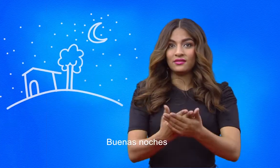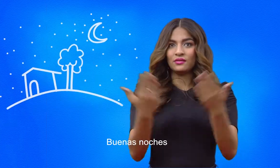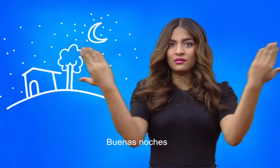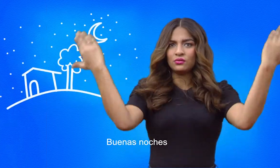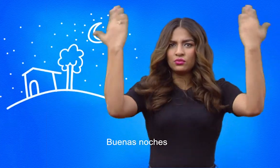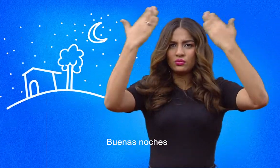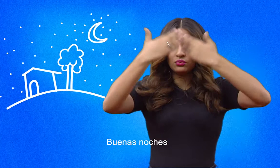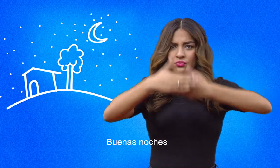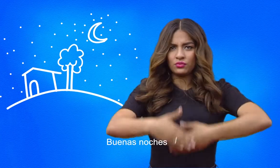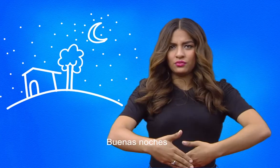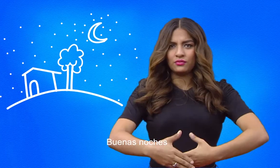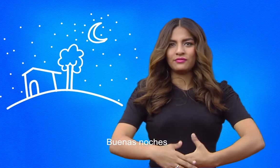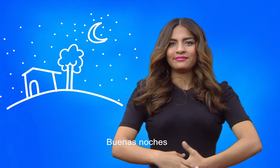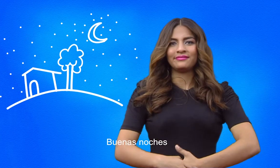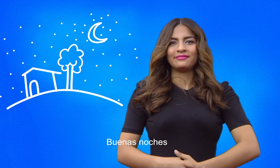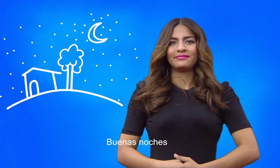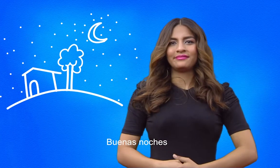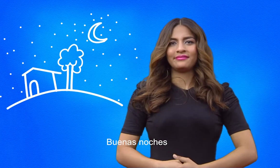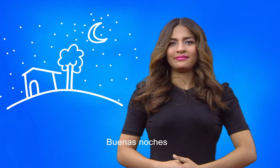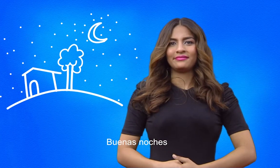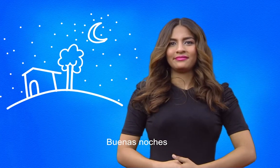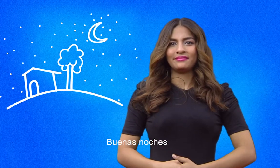Buenas noches.